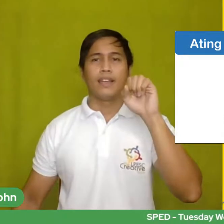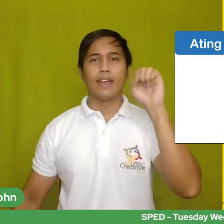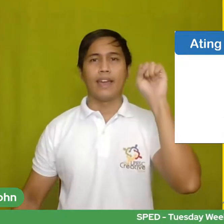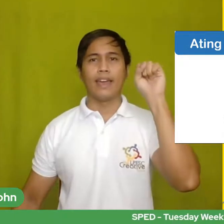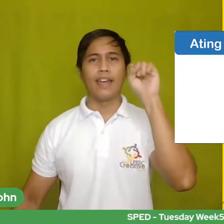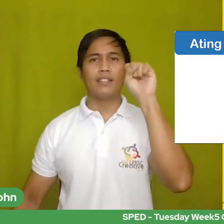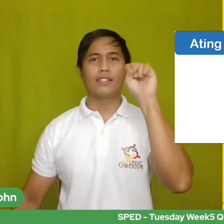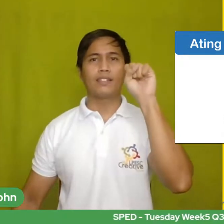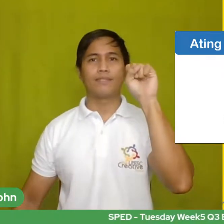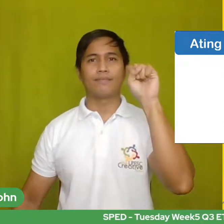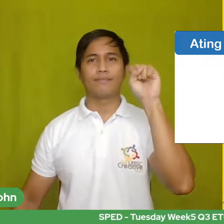S.